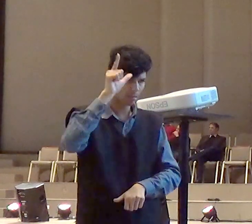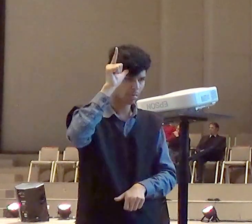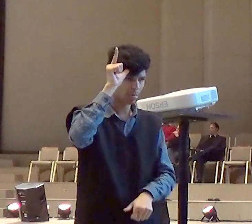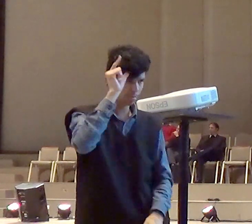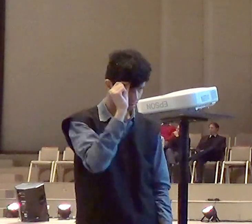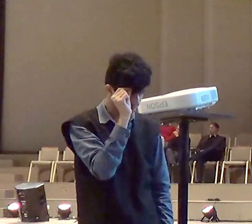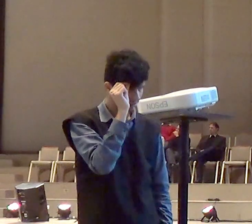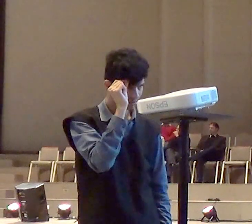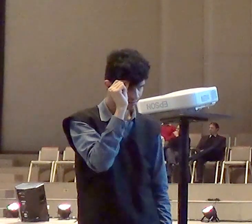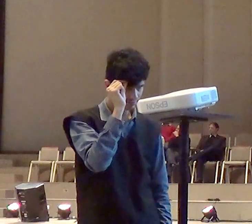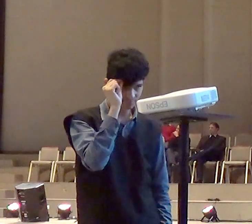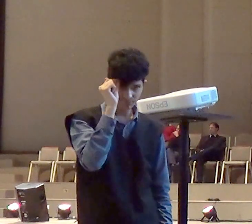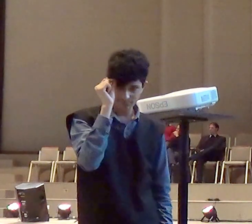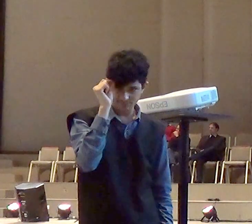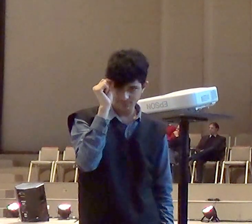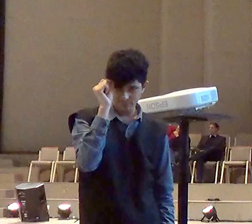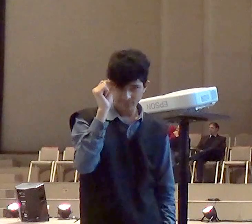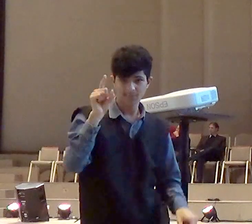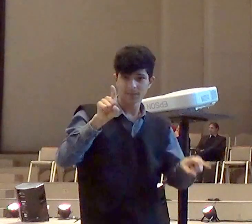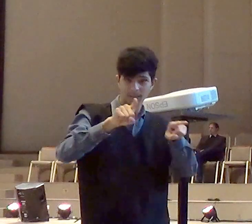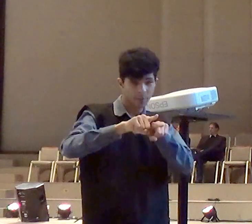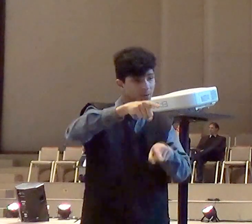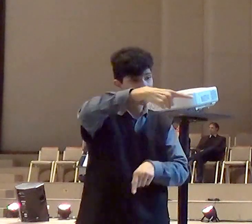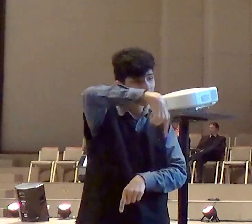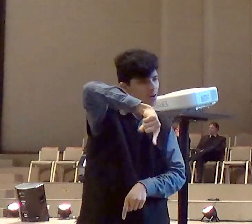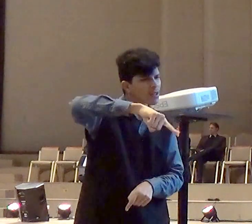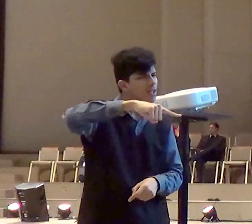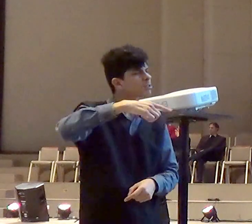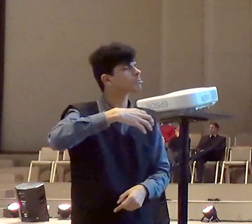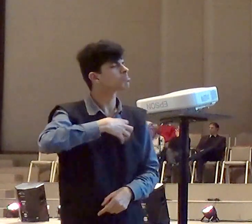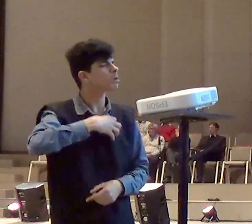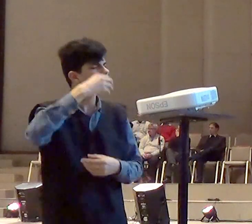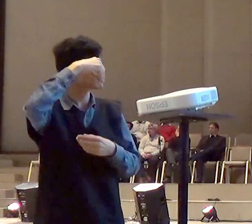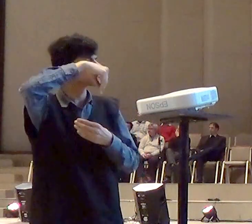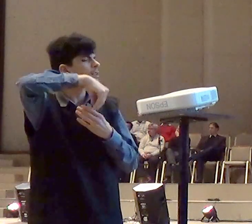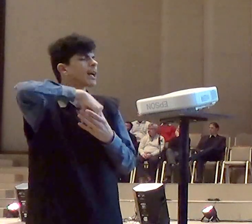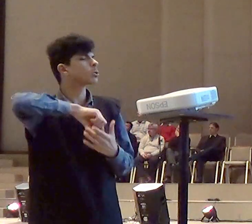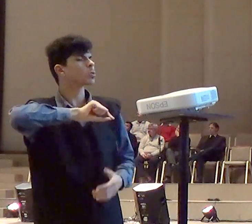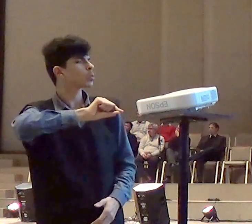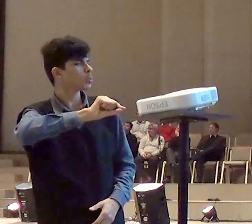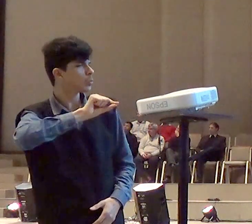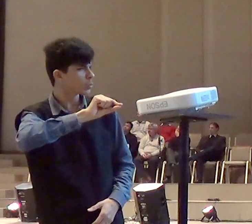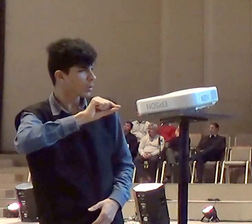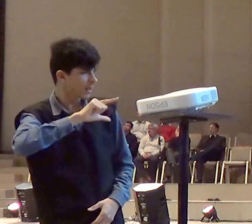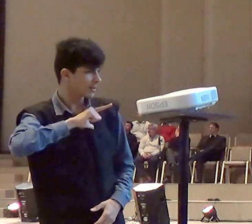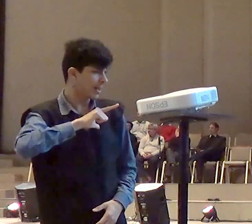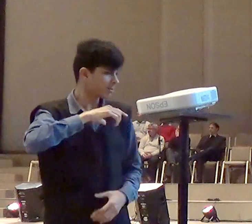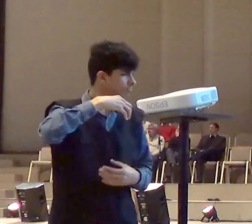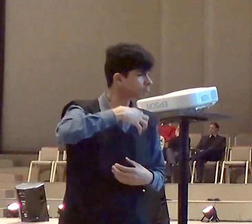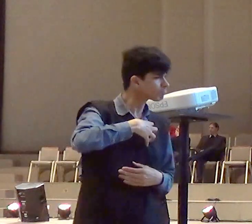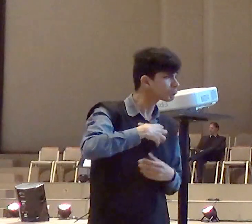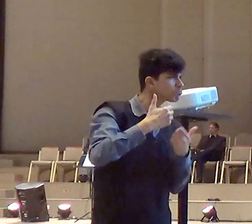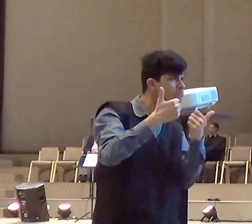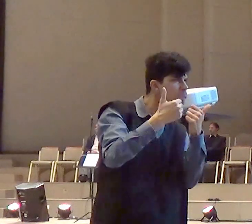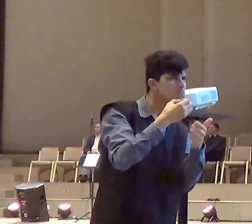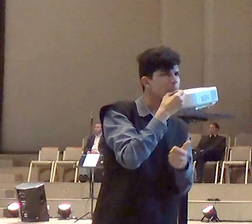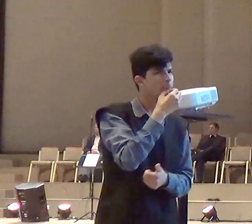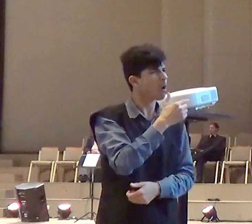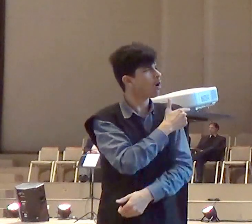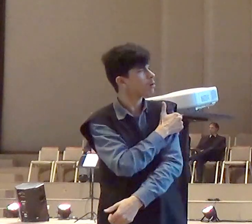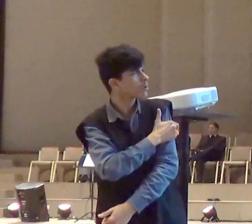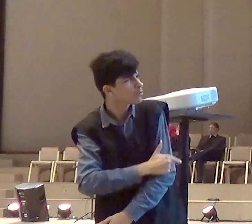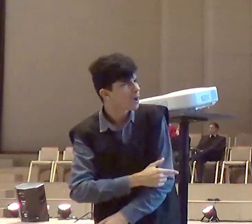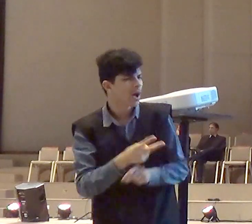conforme o sentimentos que você guarda no coração olha que mais o que Jesus falou e essa palavra